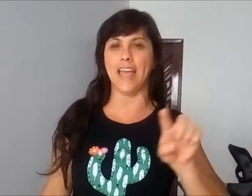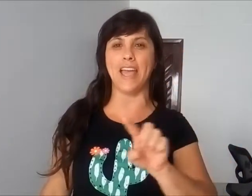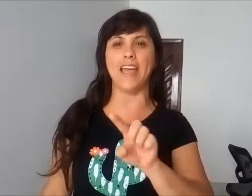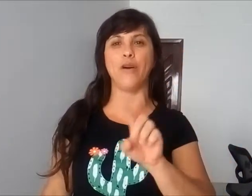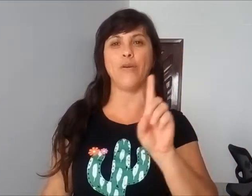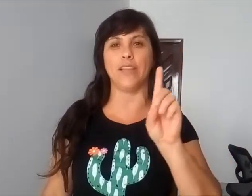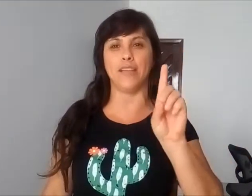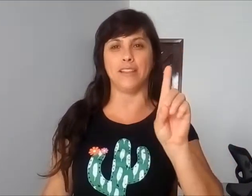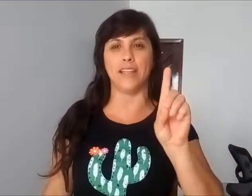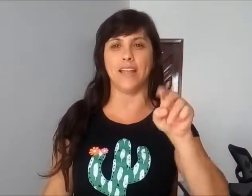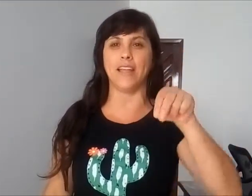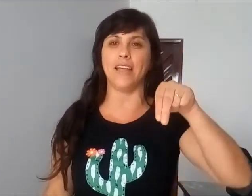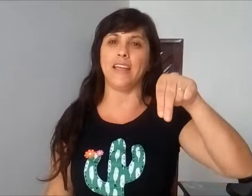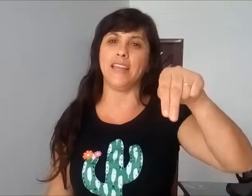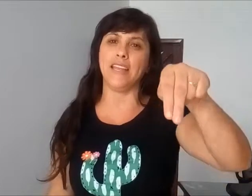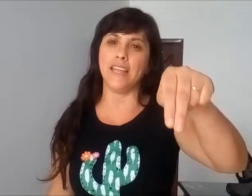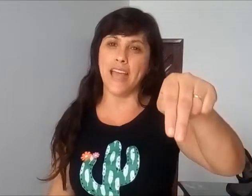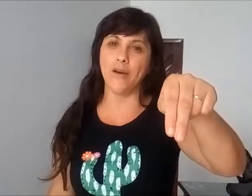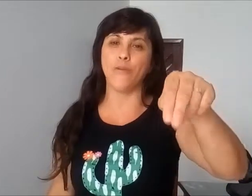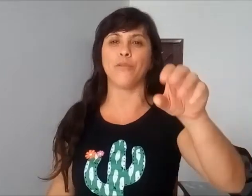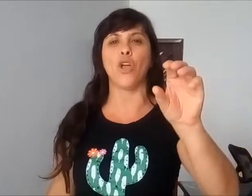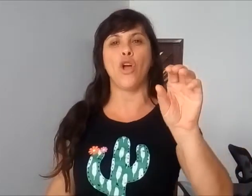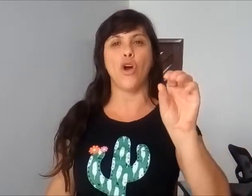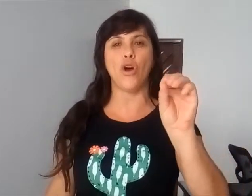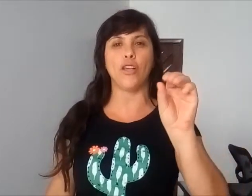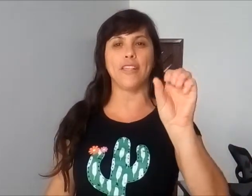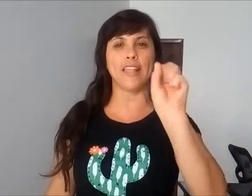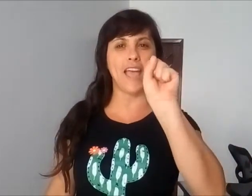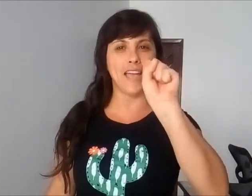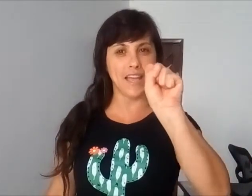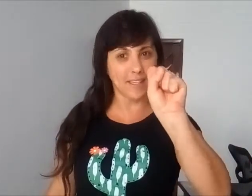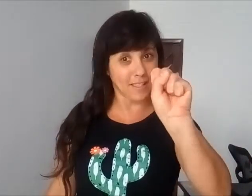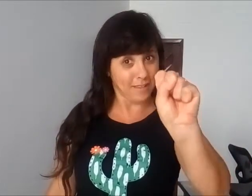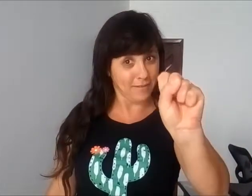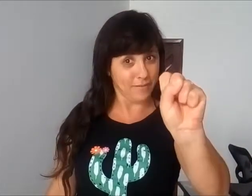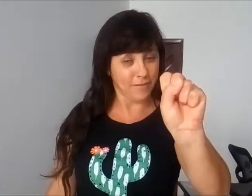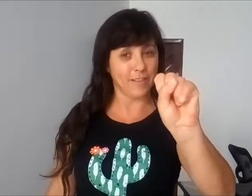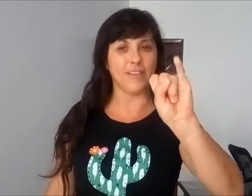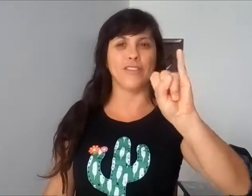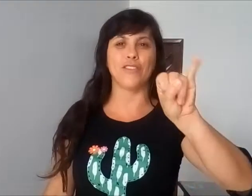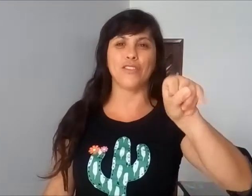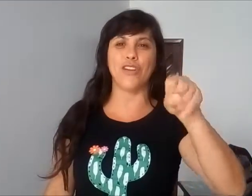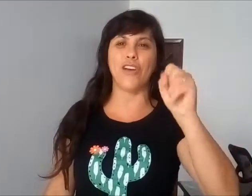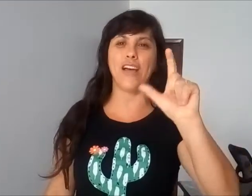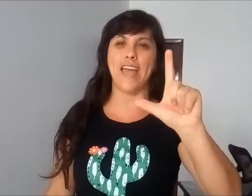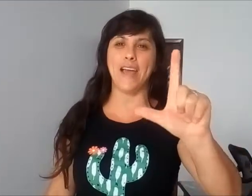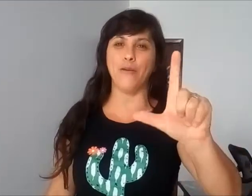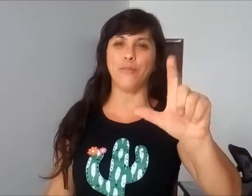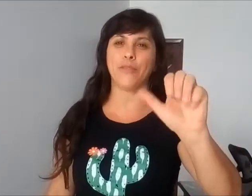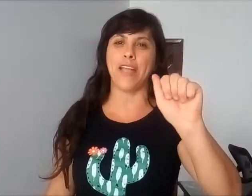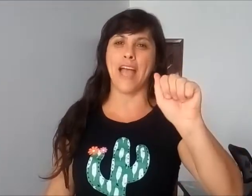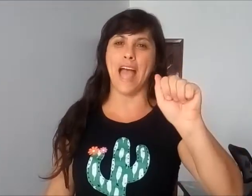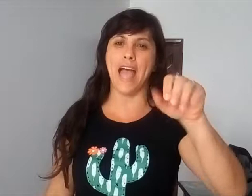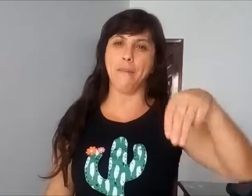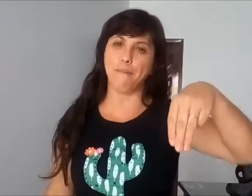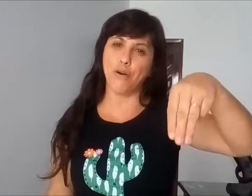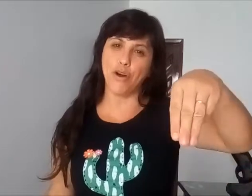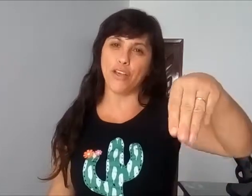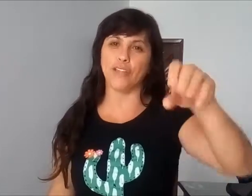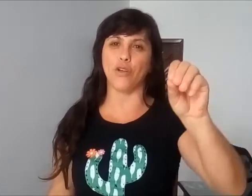o e danyel ovelha josuel a mais o